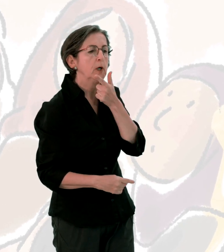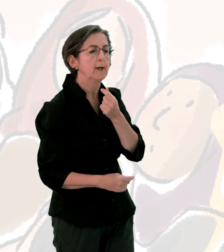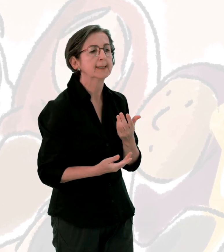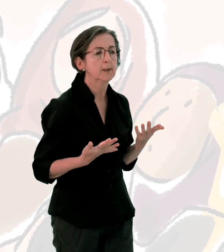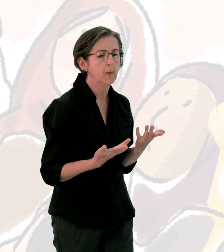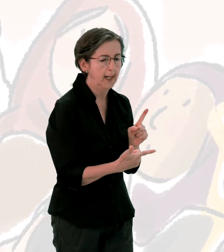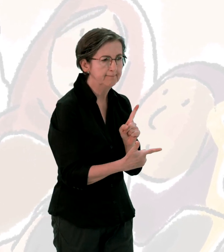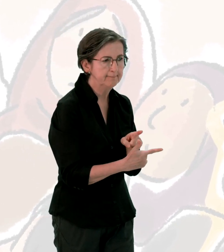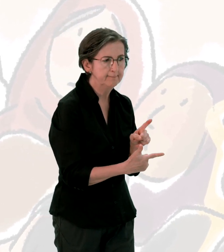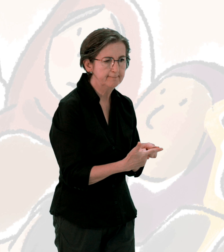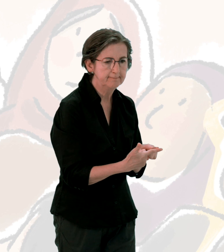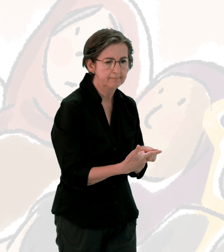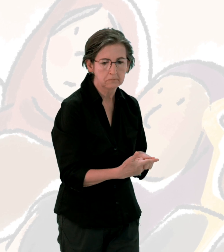Qu'est-ce qui est plus facile ?